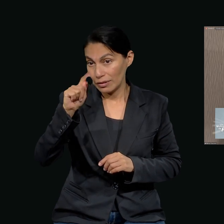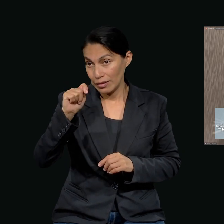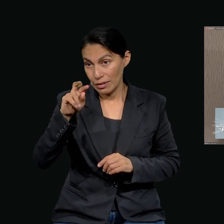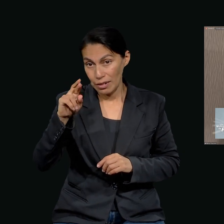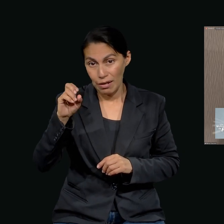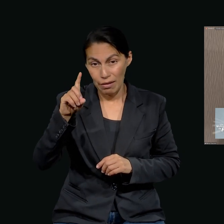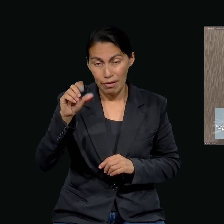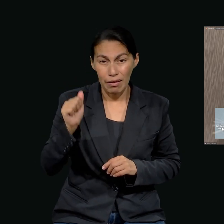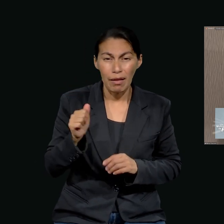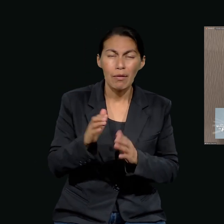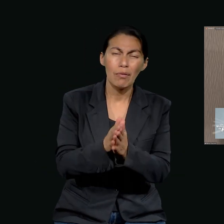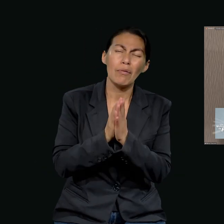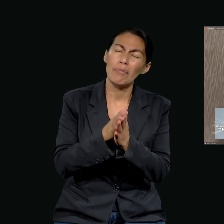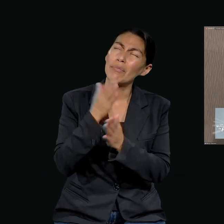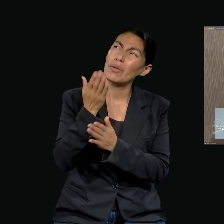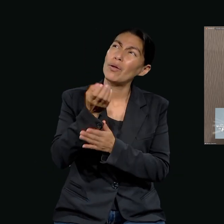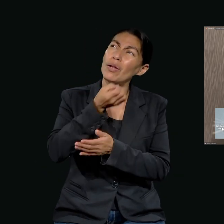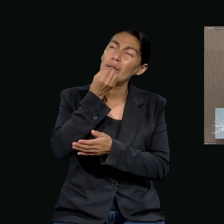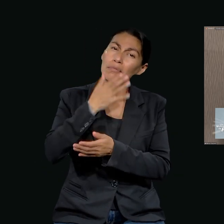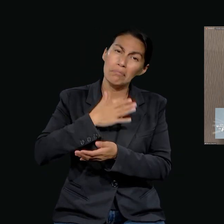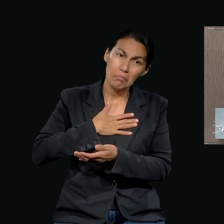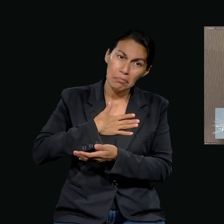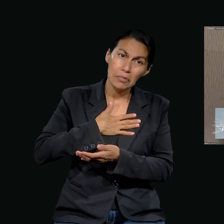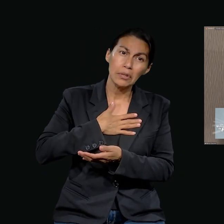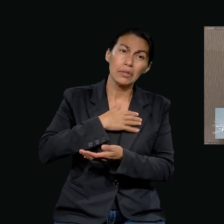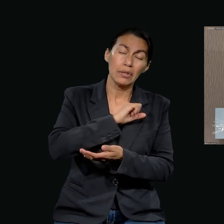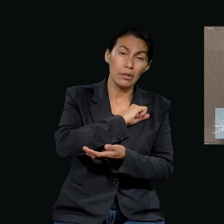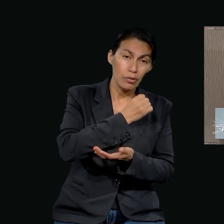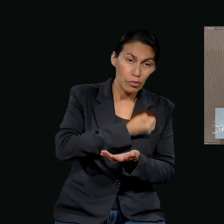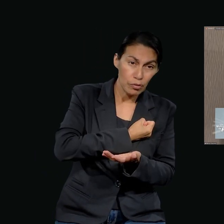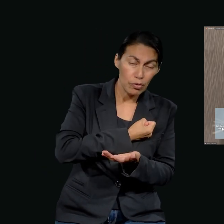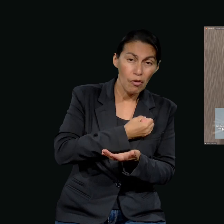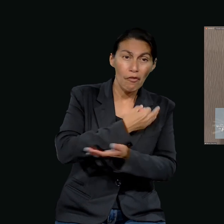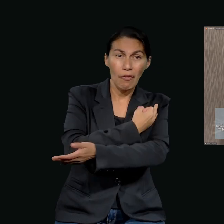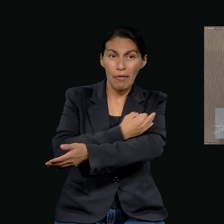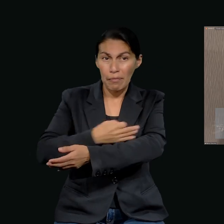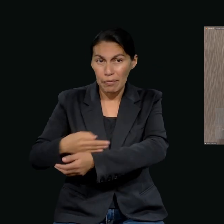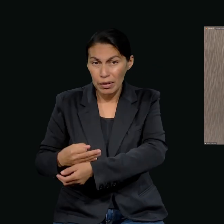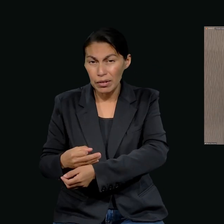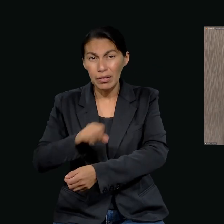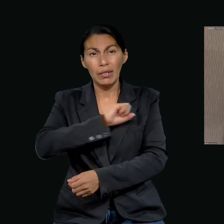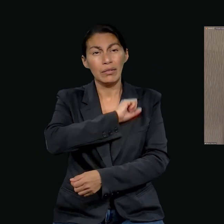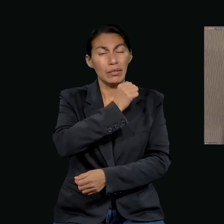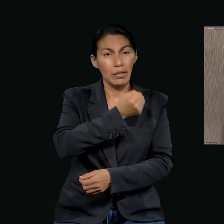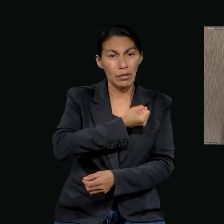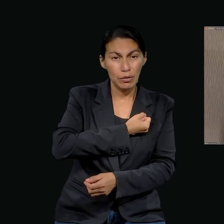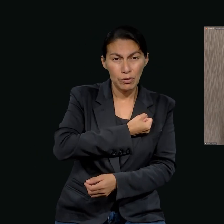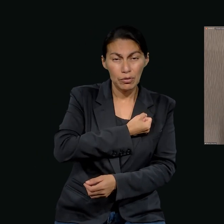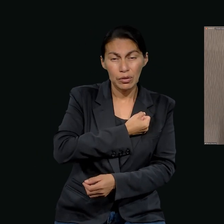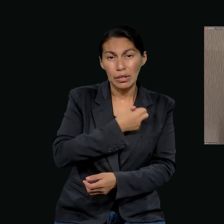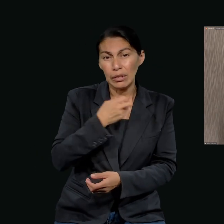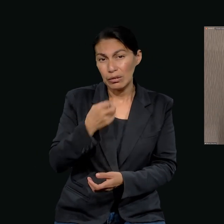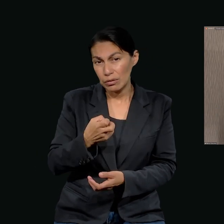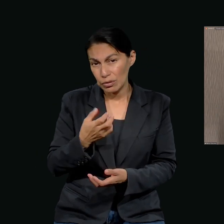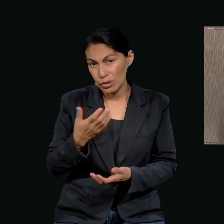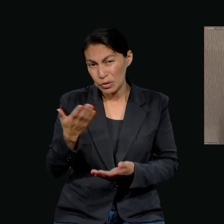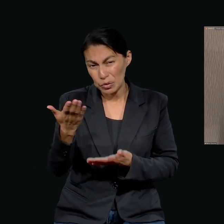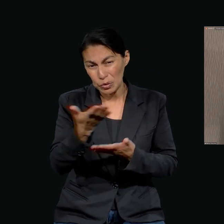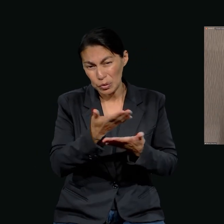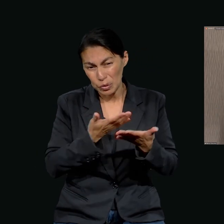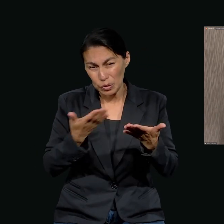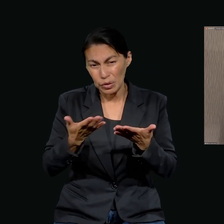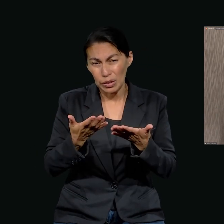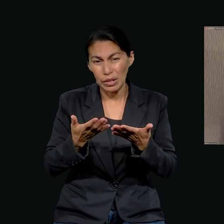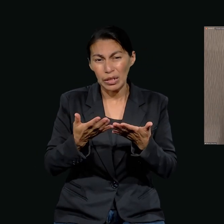Sus oraciones Por favor Claro que sí Fermín Con mucho gusto Estaremos orando Por